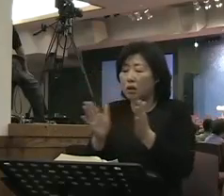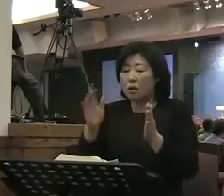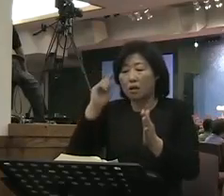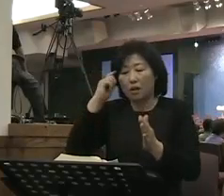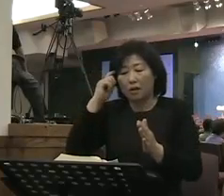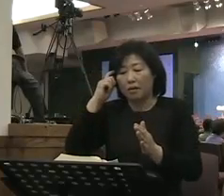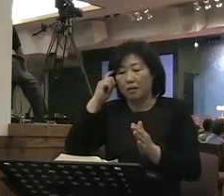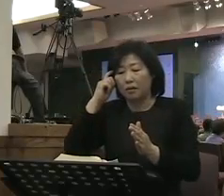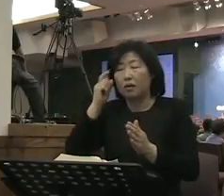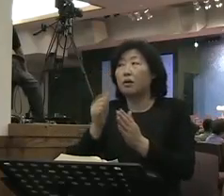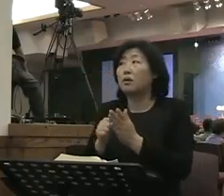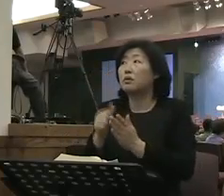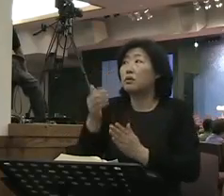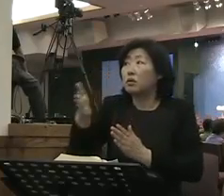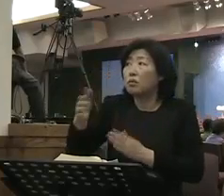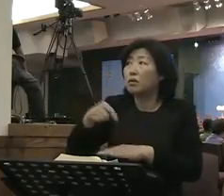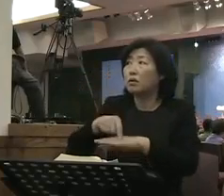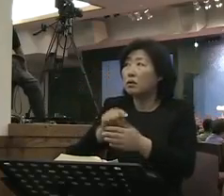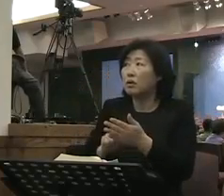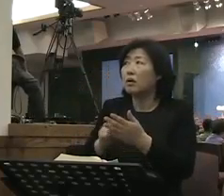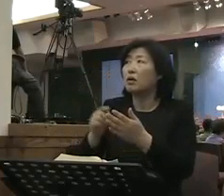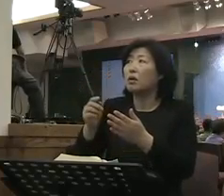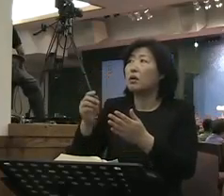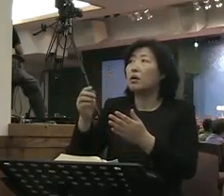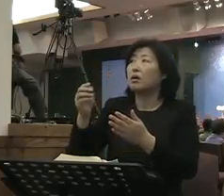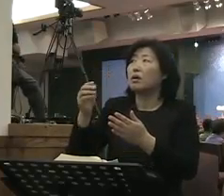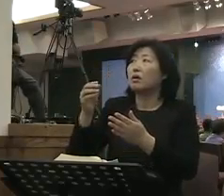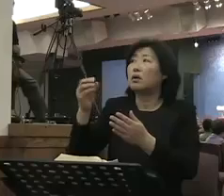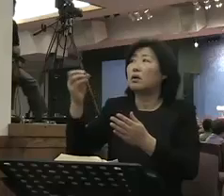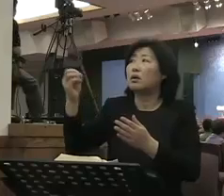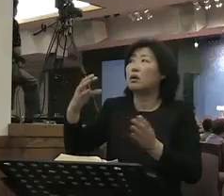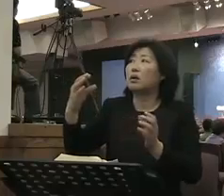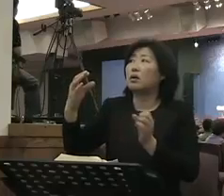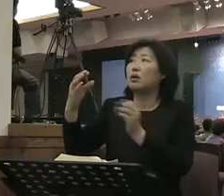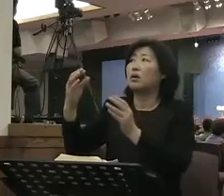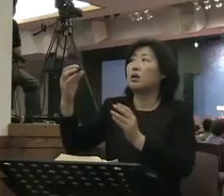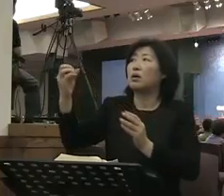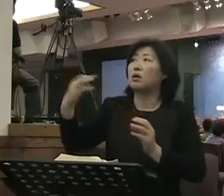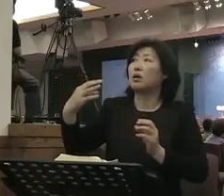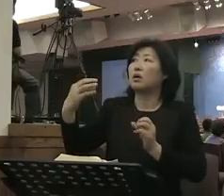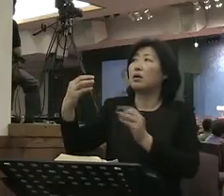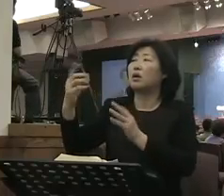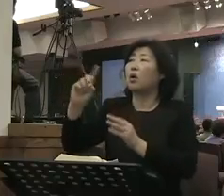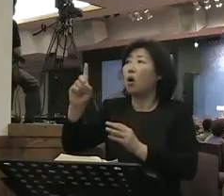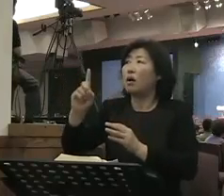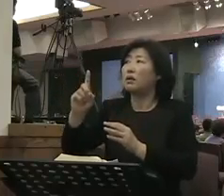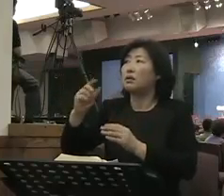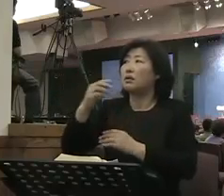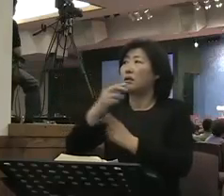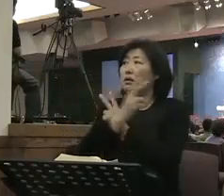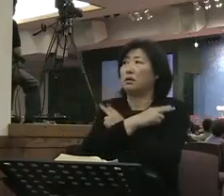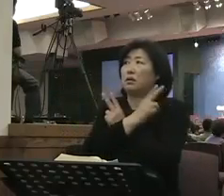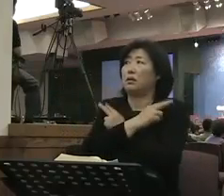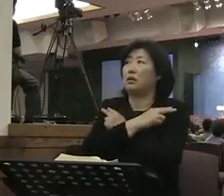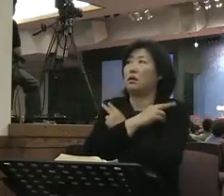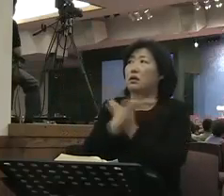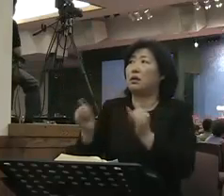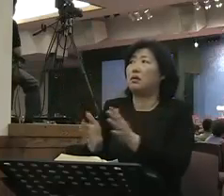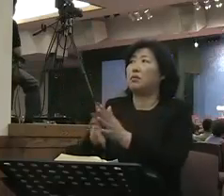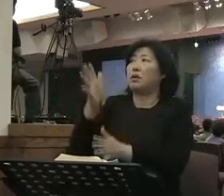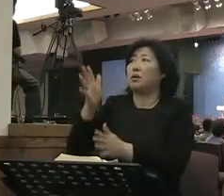전문 심리학자와 죽어가고 있을 때 어느 한 신사가 이 빌딩